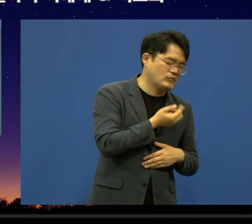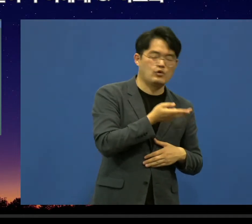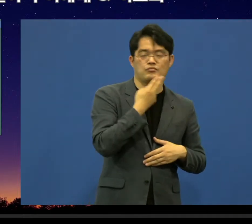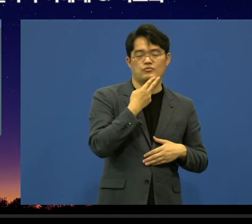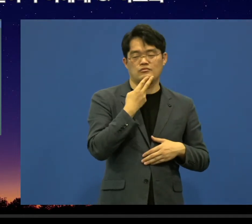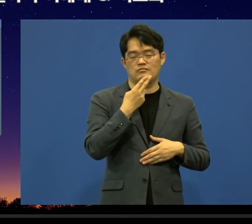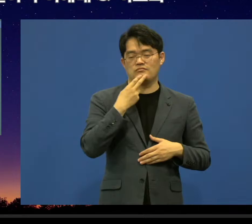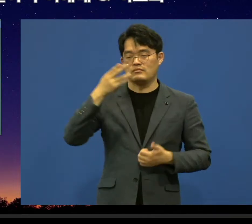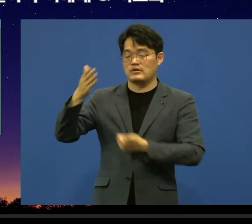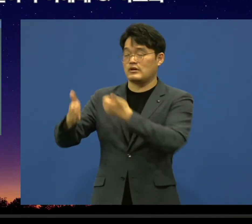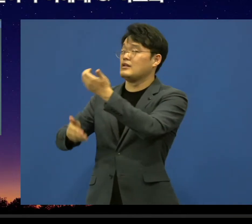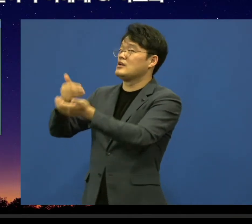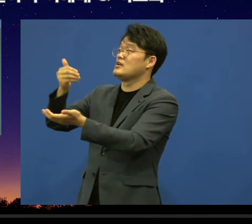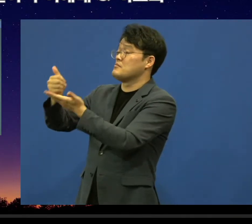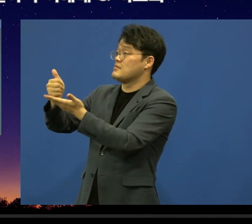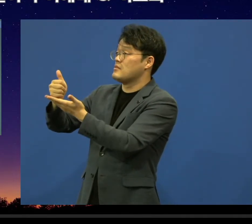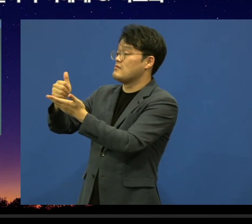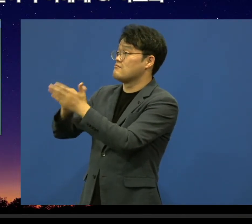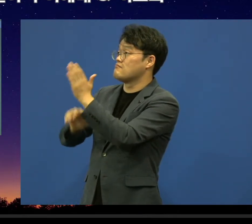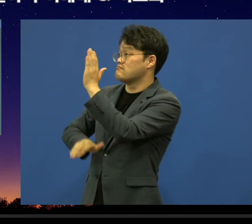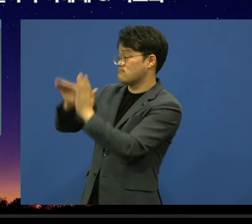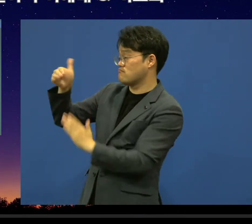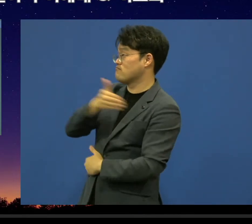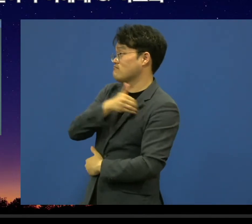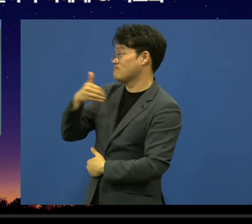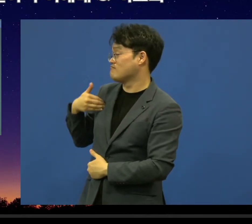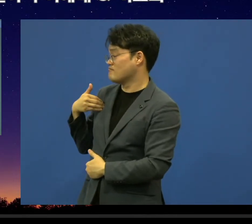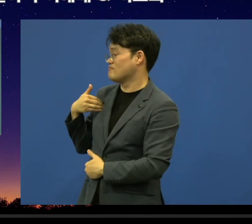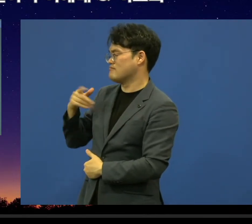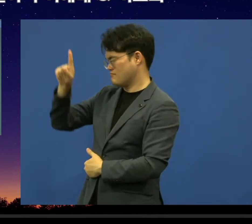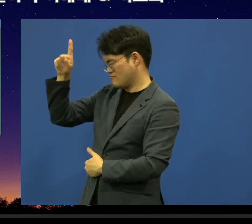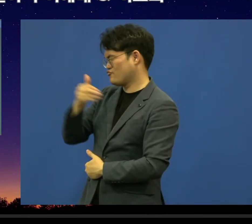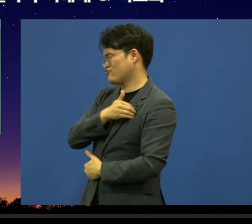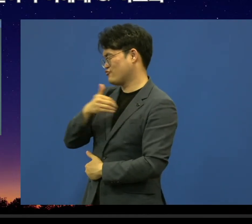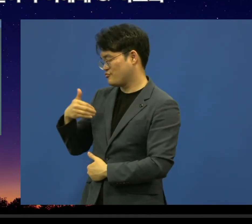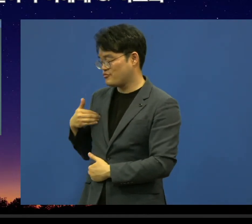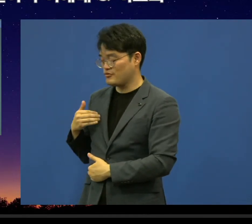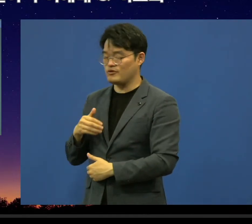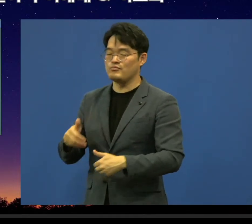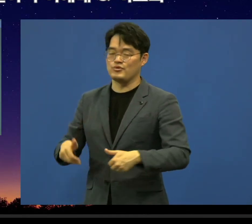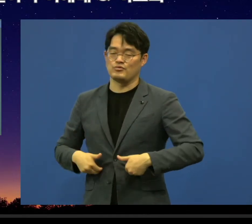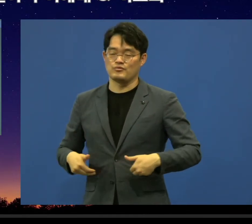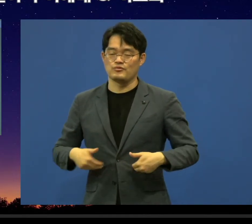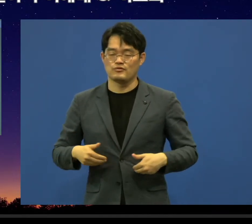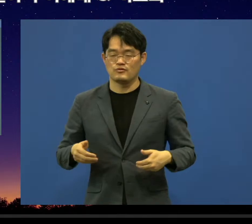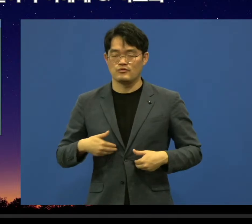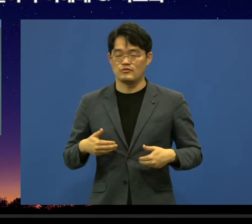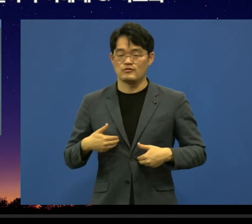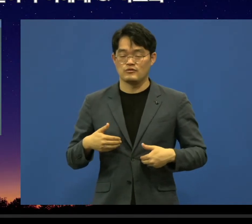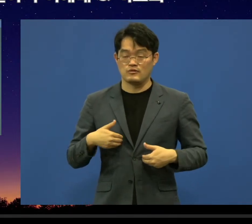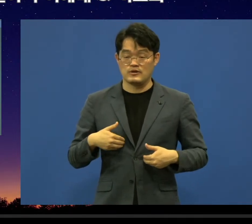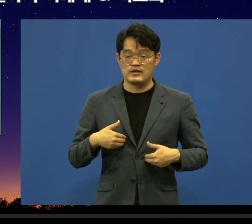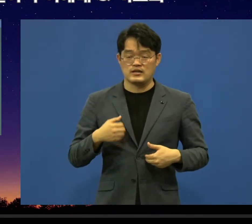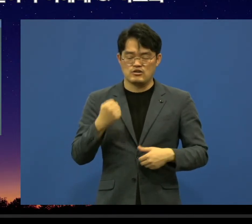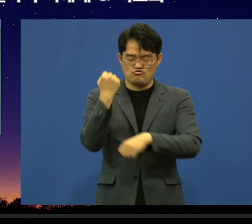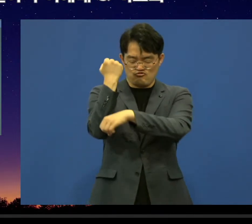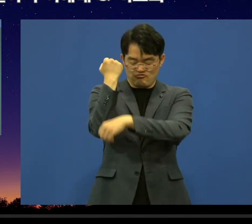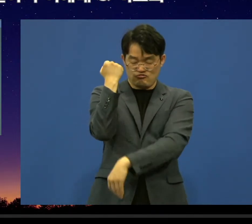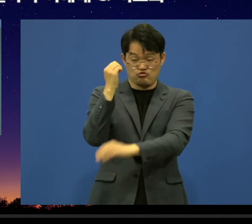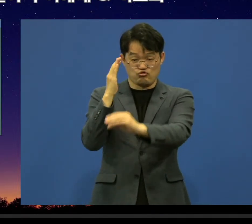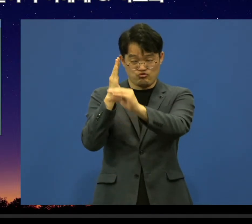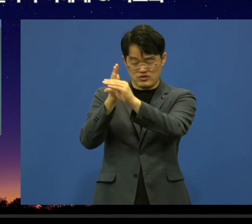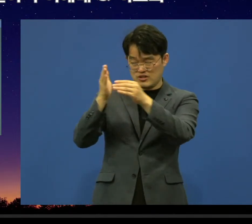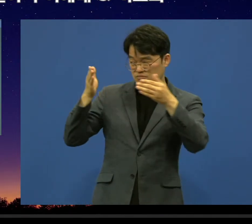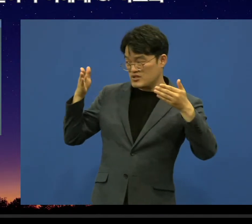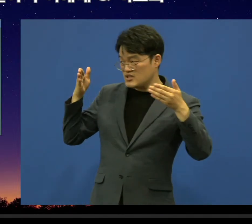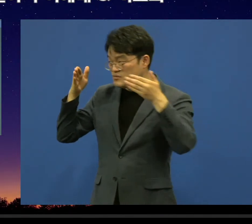겁니다. 그래서 여러분 본질에 집중한다는 것은 뭐냐면 주님이 내 인생의 전부가 되는 것, 또한 이 모든